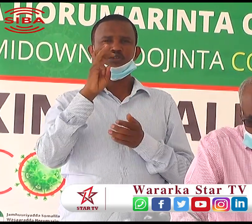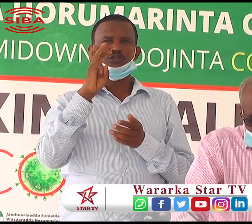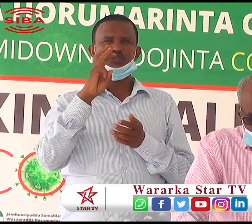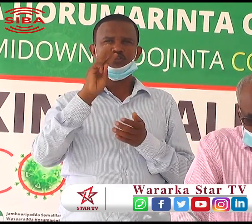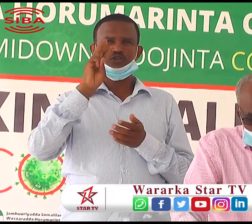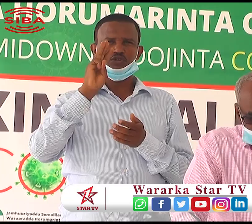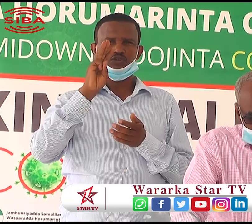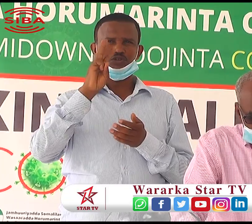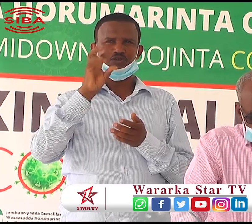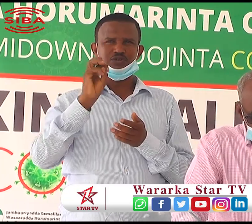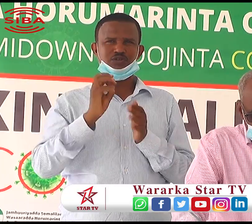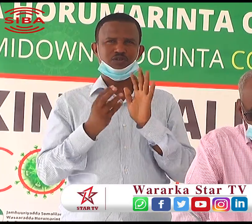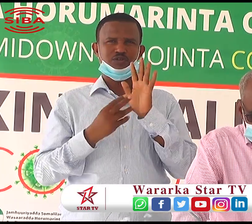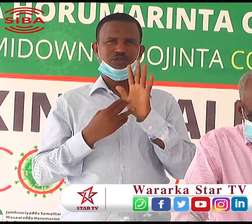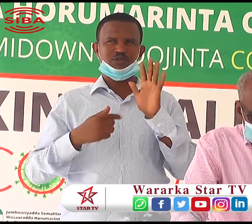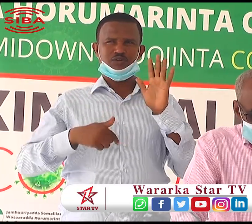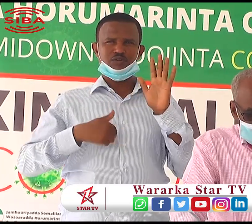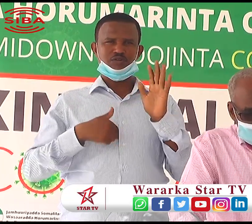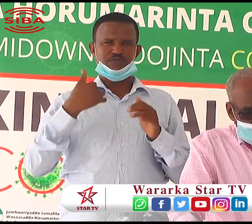waa intaas oo call